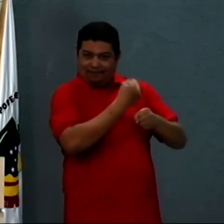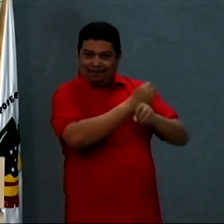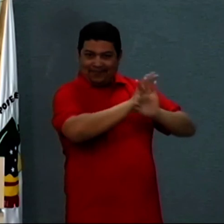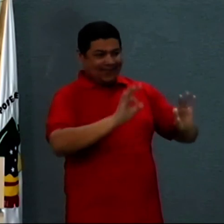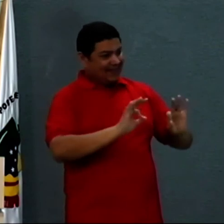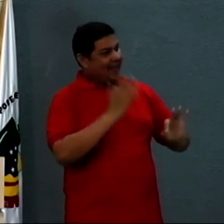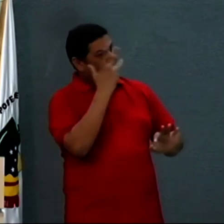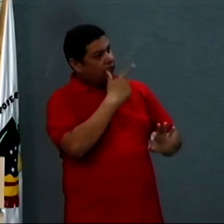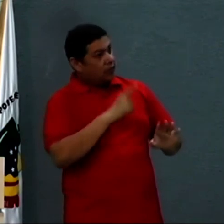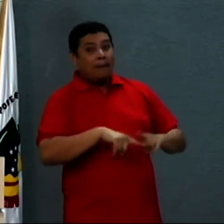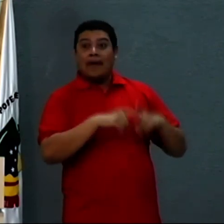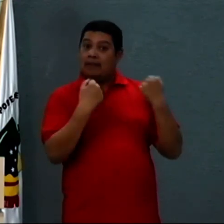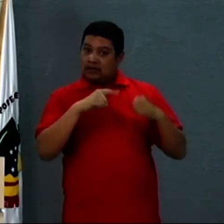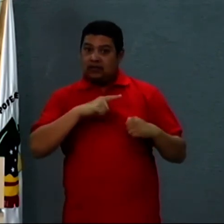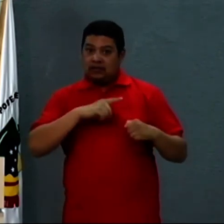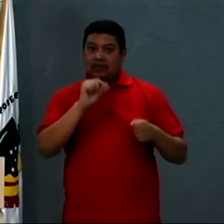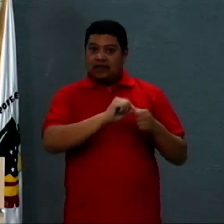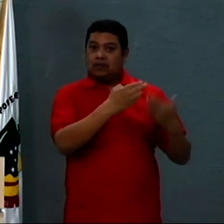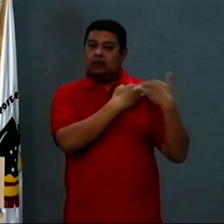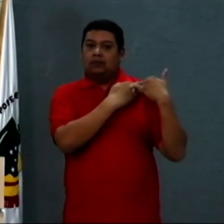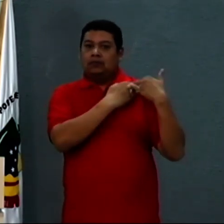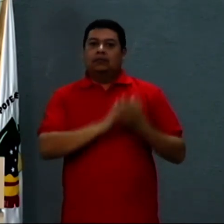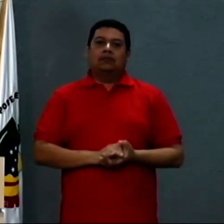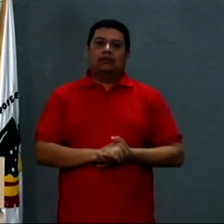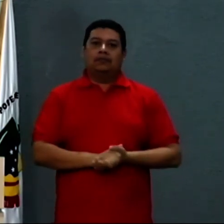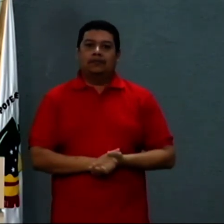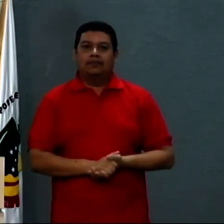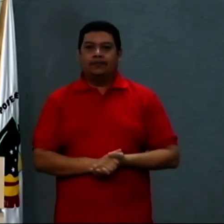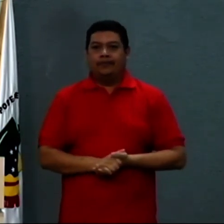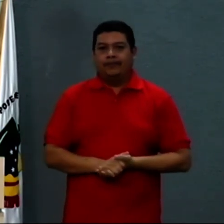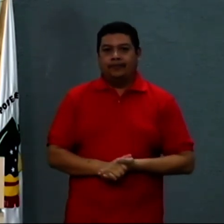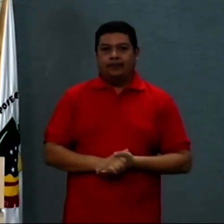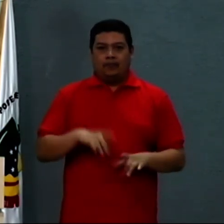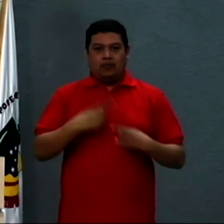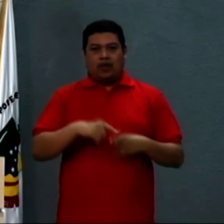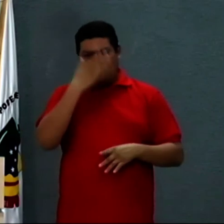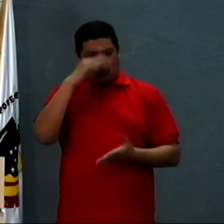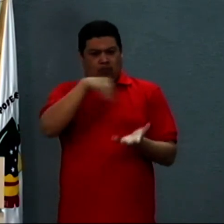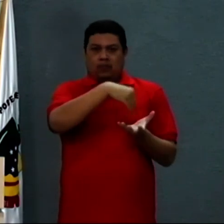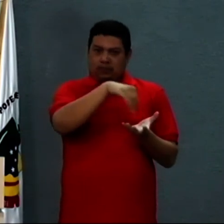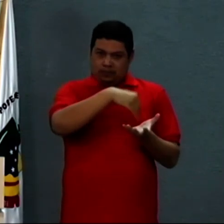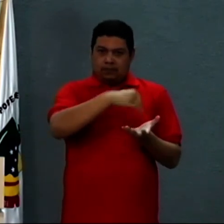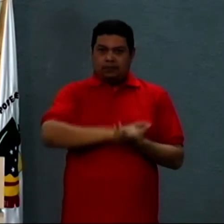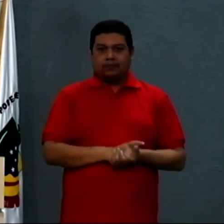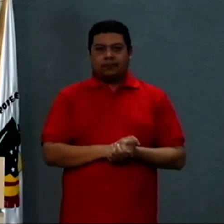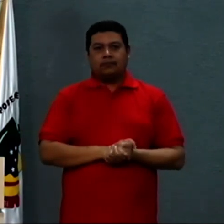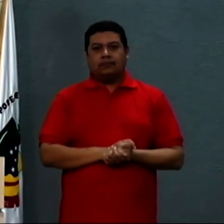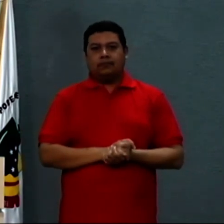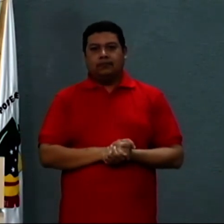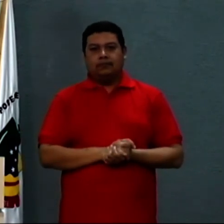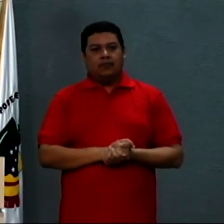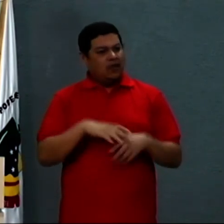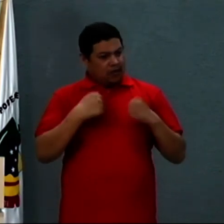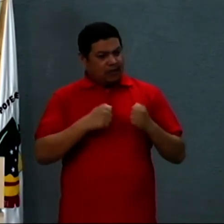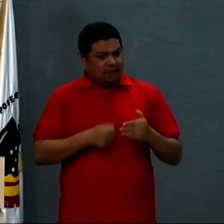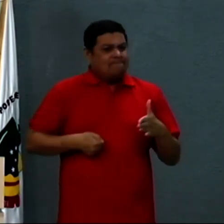feita com muita responsabilidade. Eu até cobraria que ao secretário, junto ao engenheiro, acompanhar com mais critério